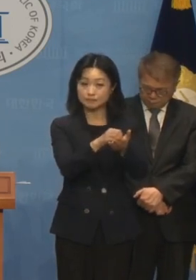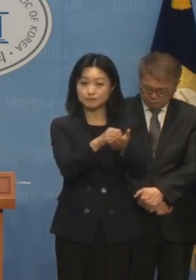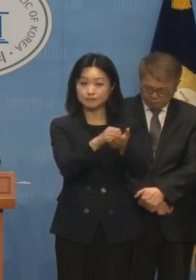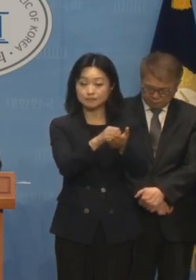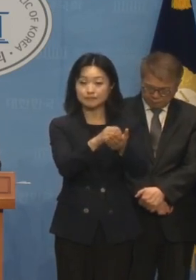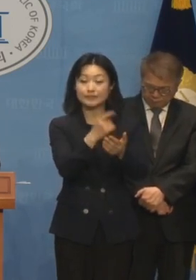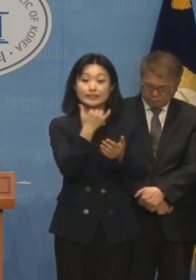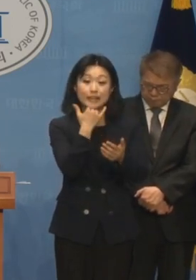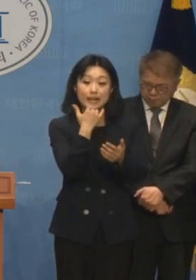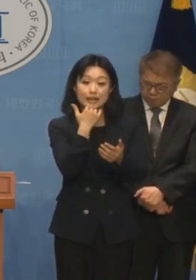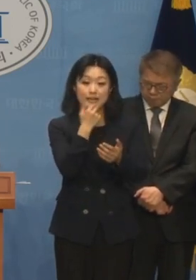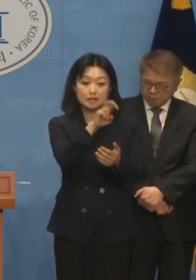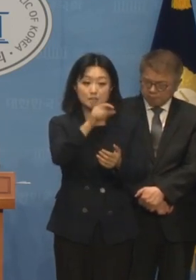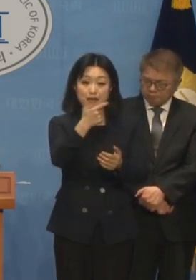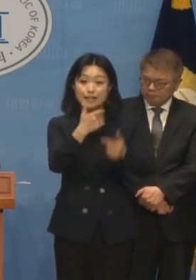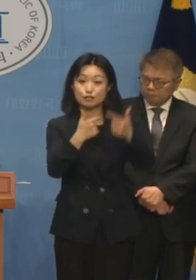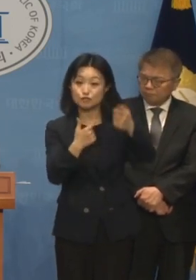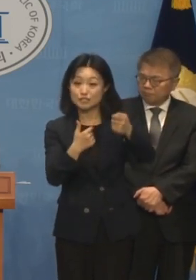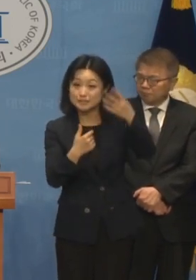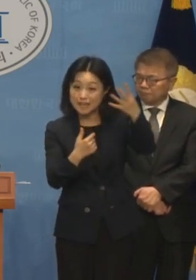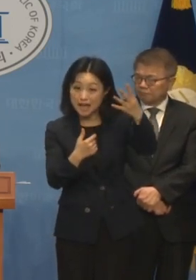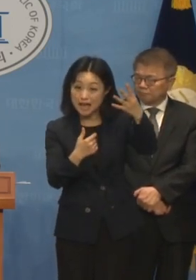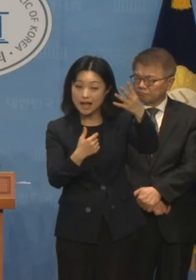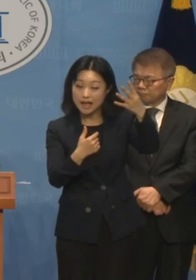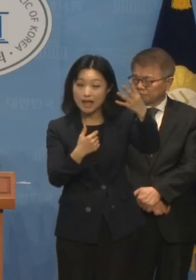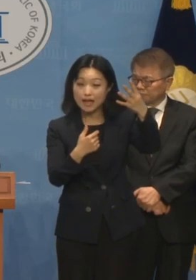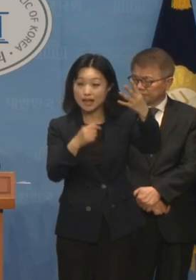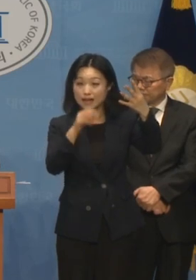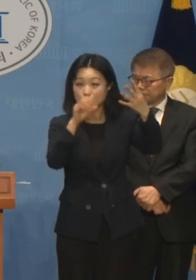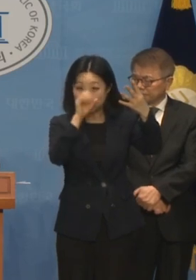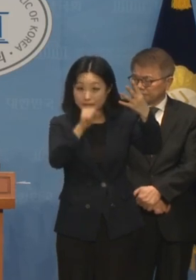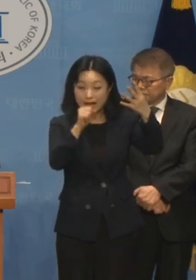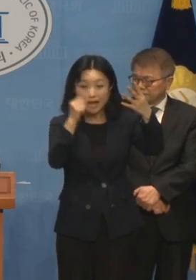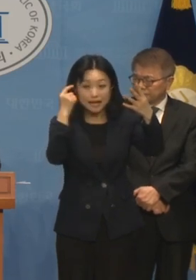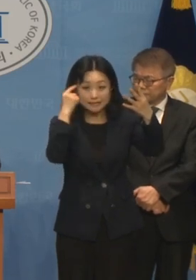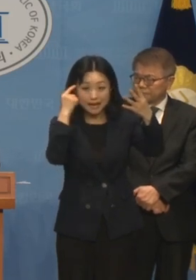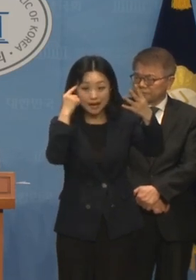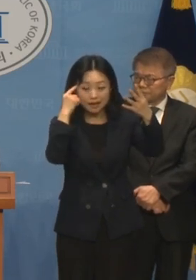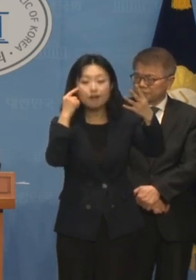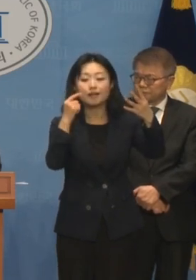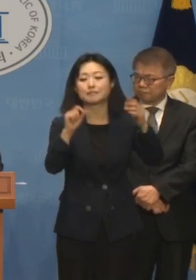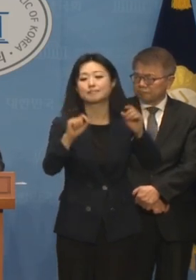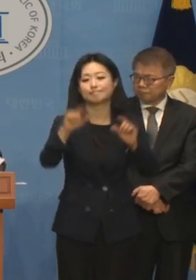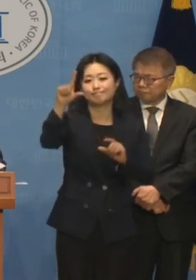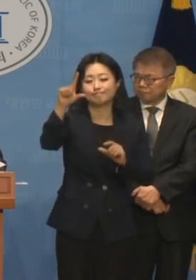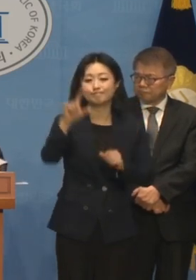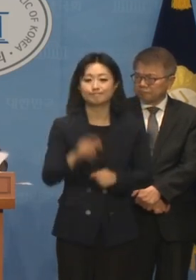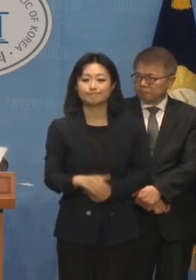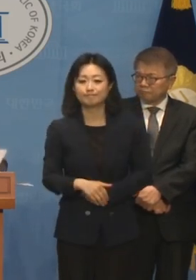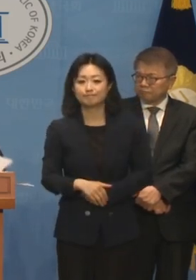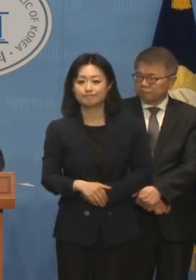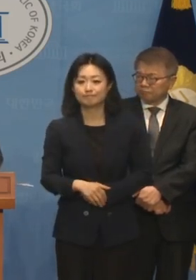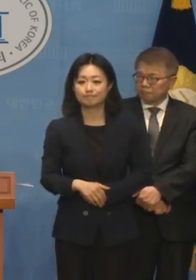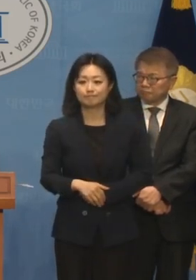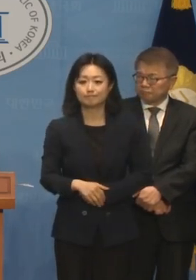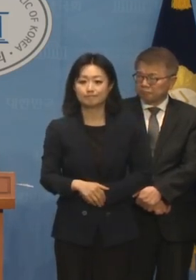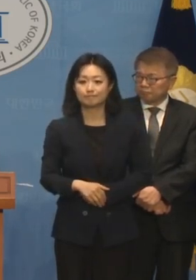상한 연령을 만 64로 높이자는 응답이 더 높게 나왔습니다.